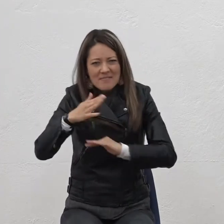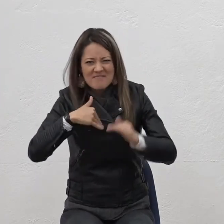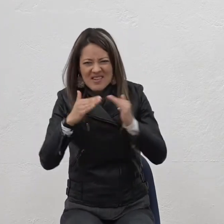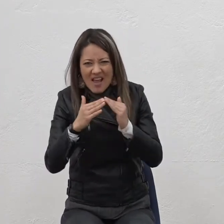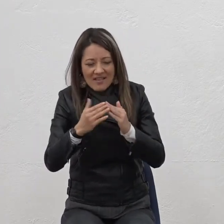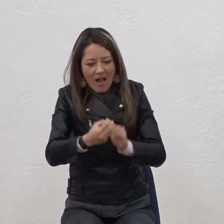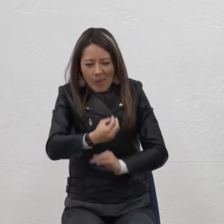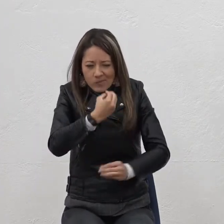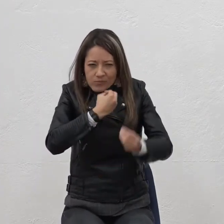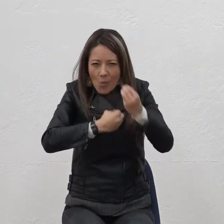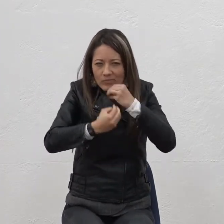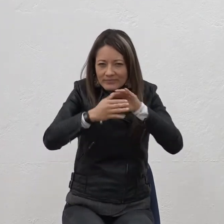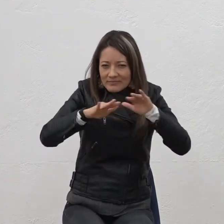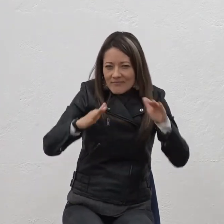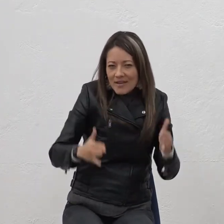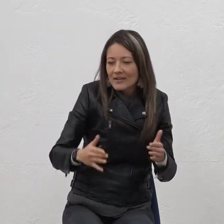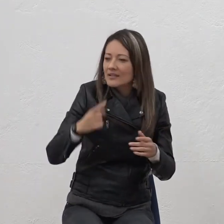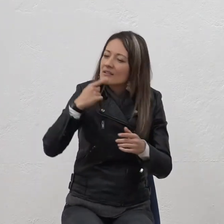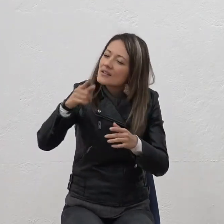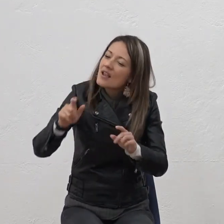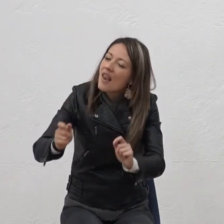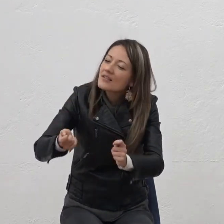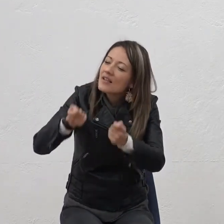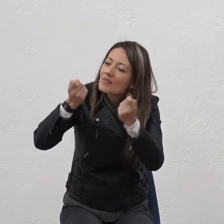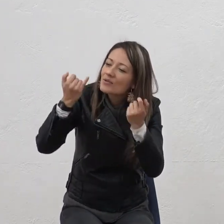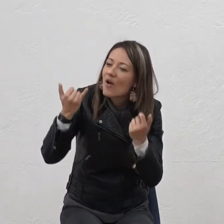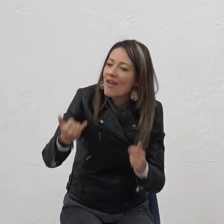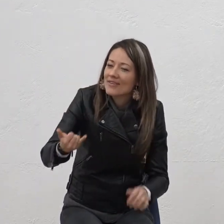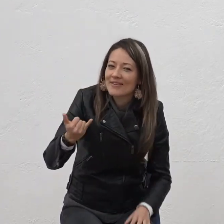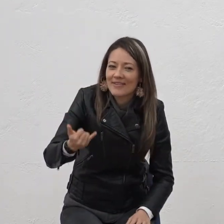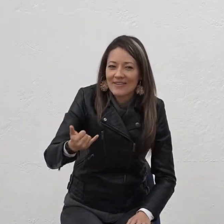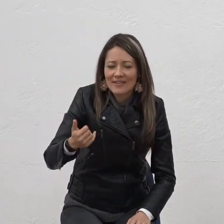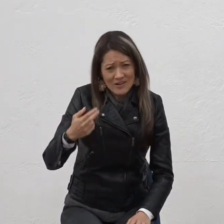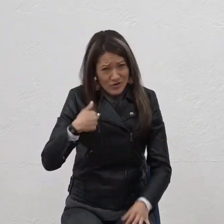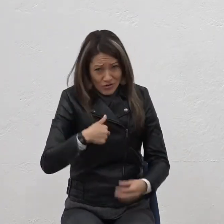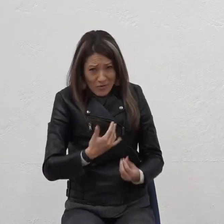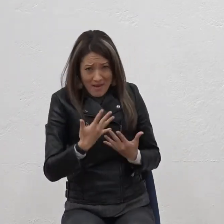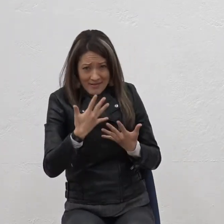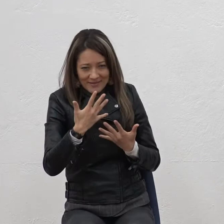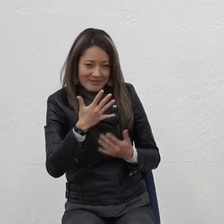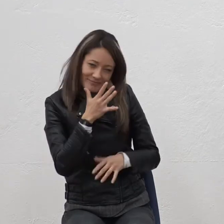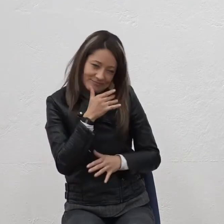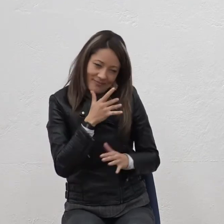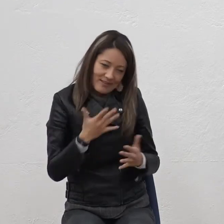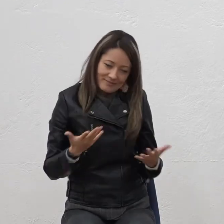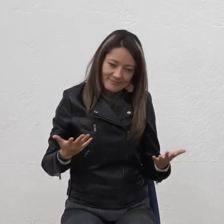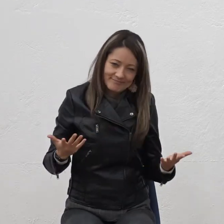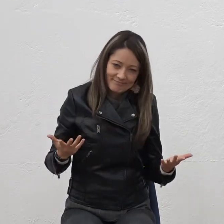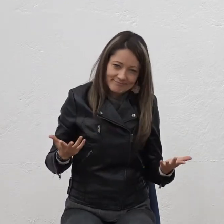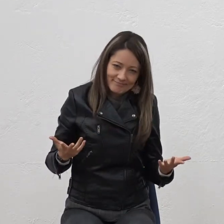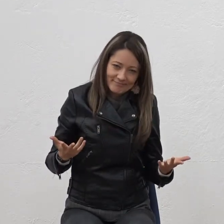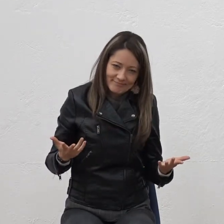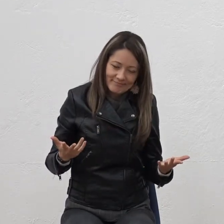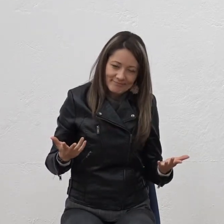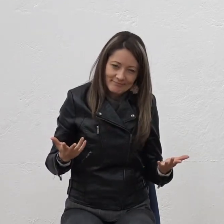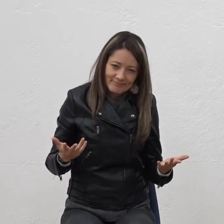nosotros y nos dijera, la salvación llegó. ¿Nosotros merecíamos eso? No.